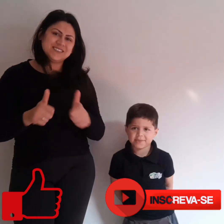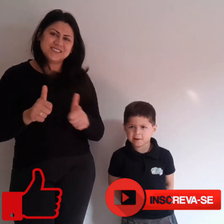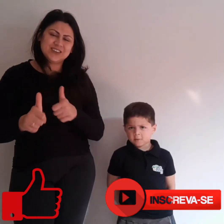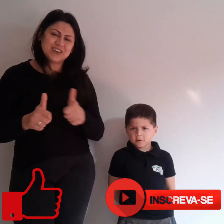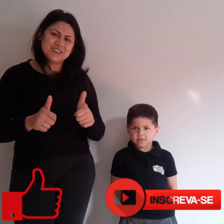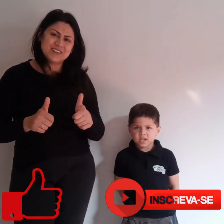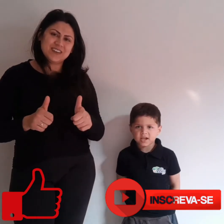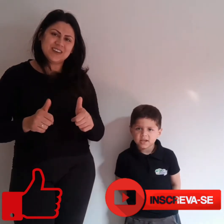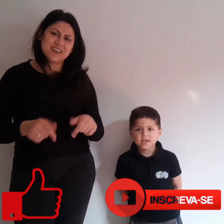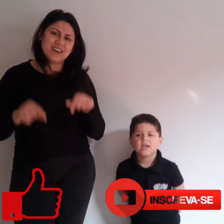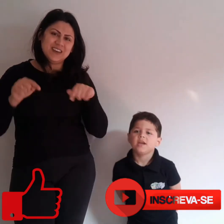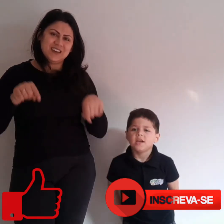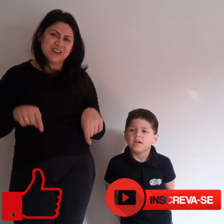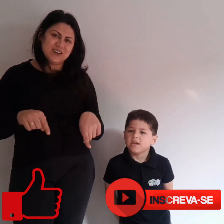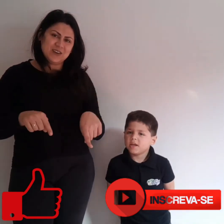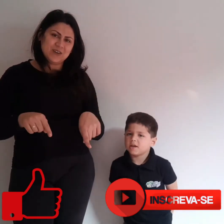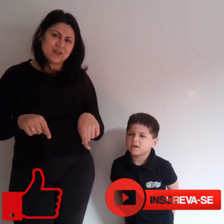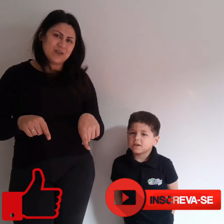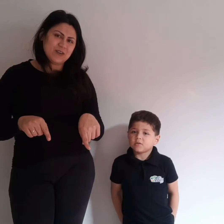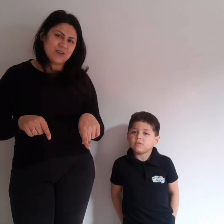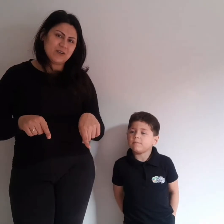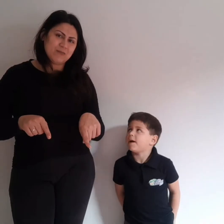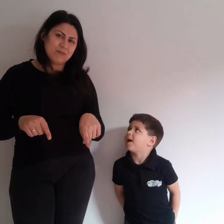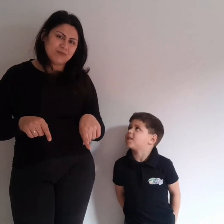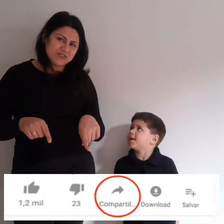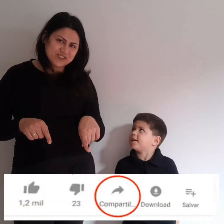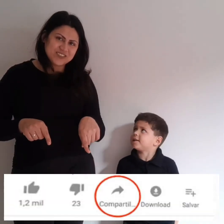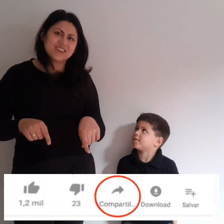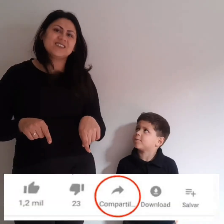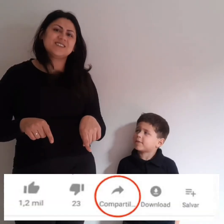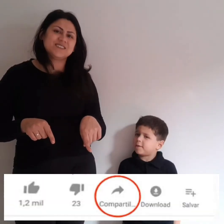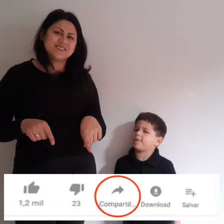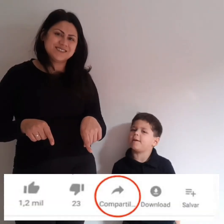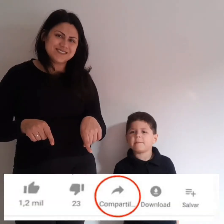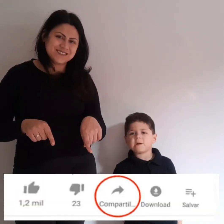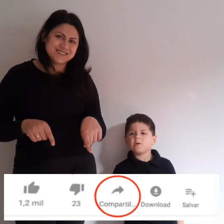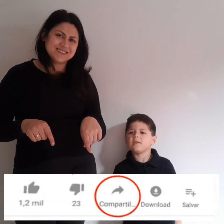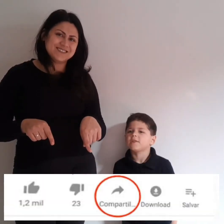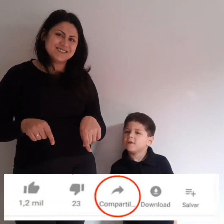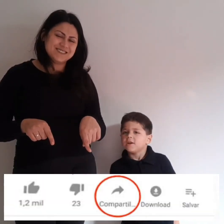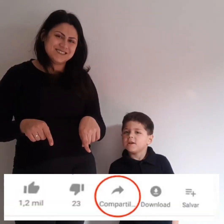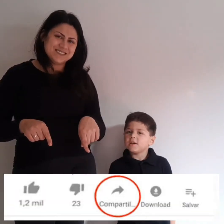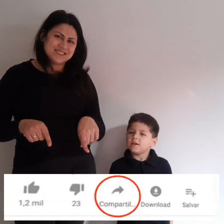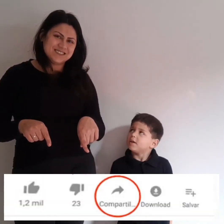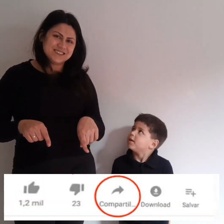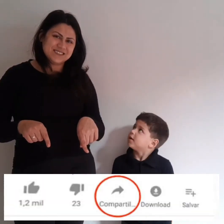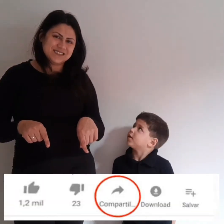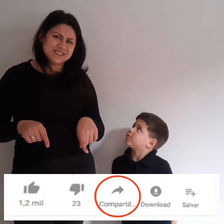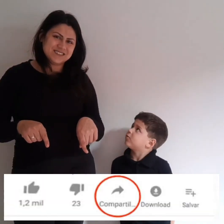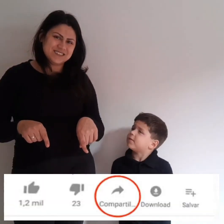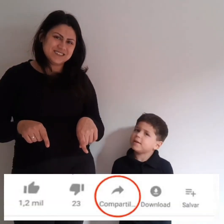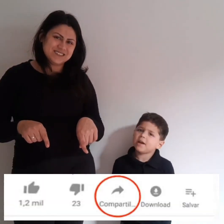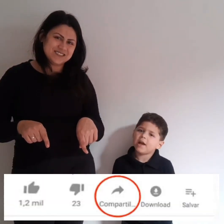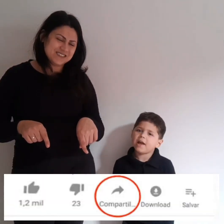seu gostei e compartilhe com seus amigos e com